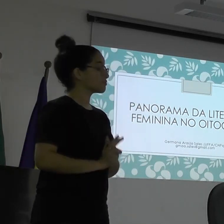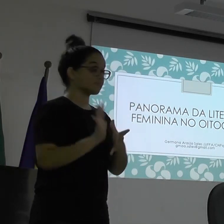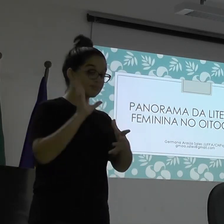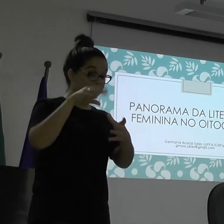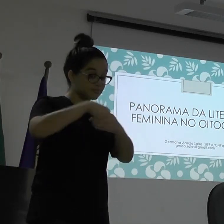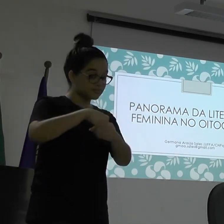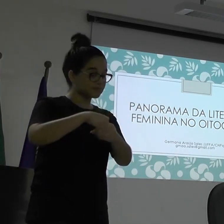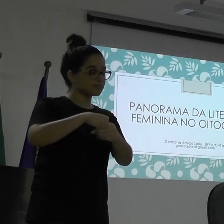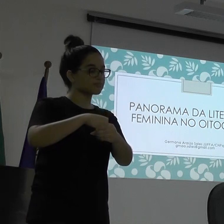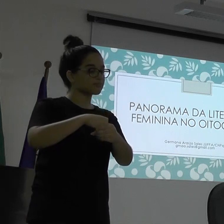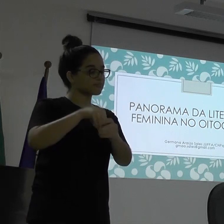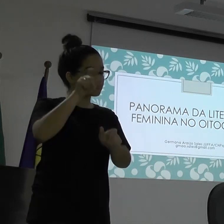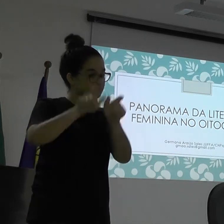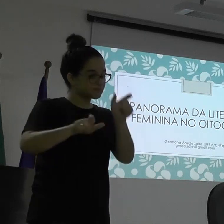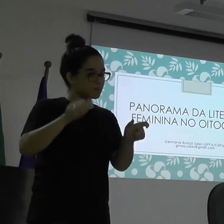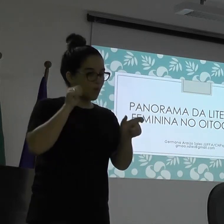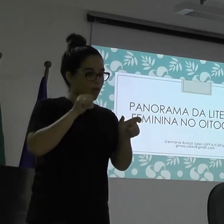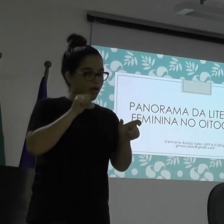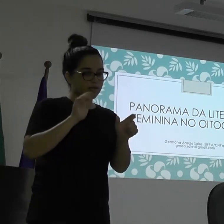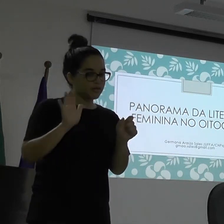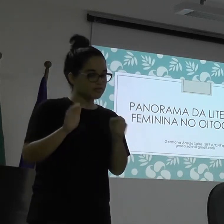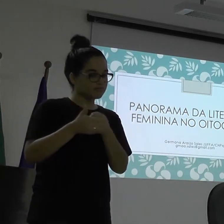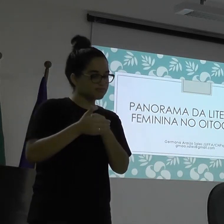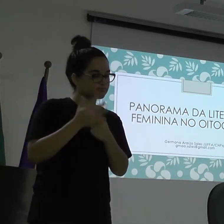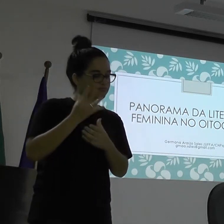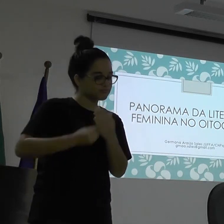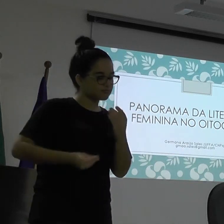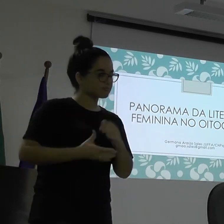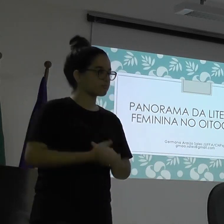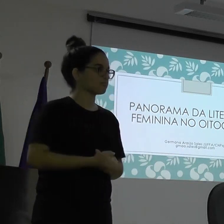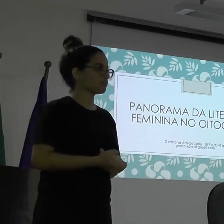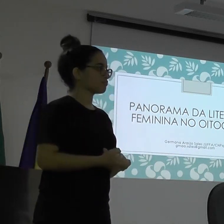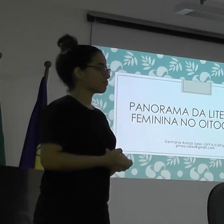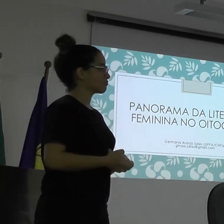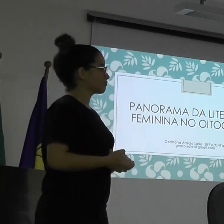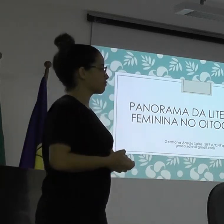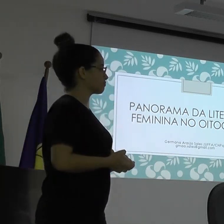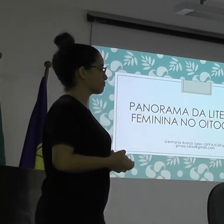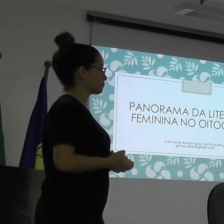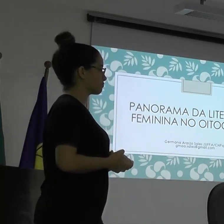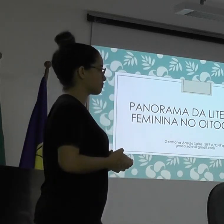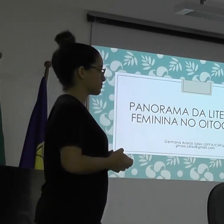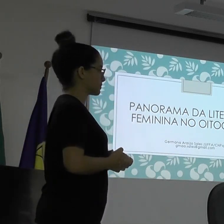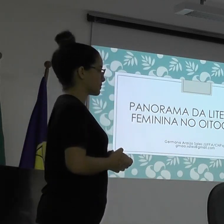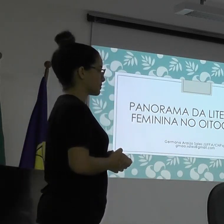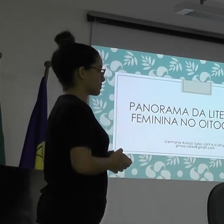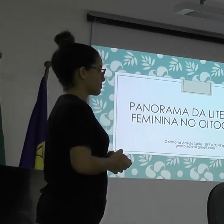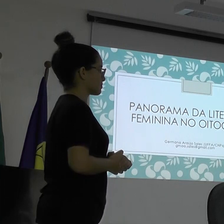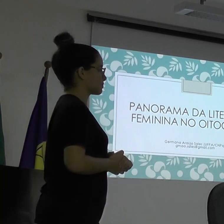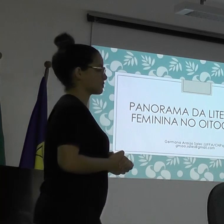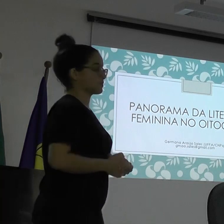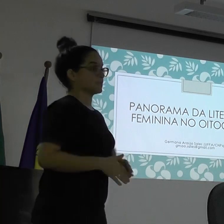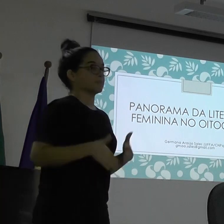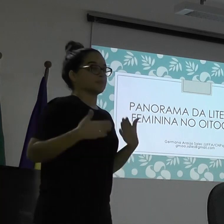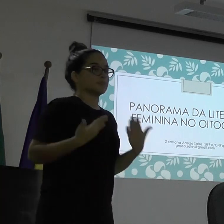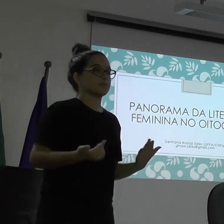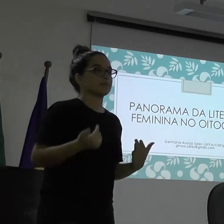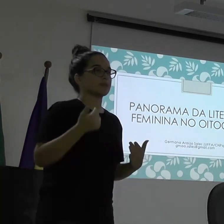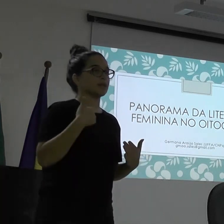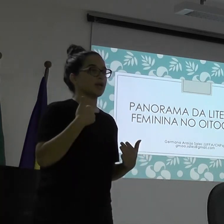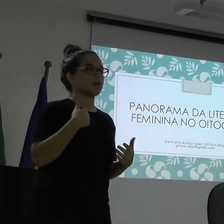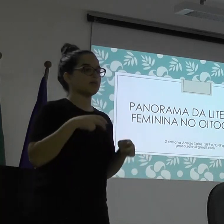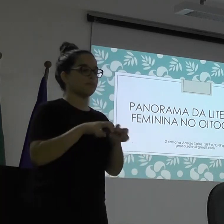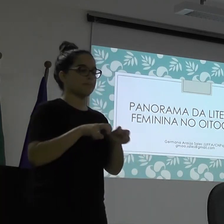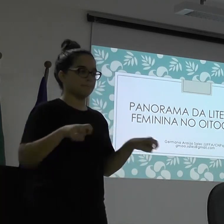incluindo as ausentes? Olha só, eu estive numa banca, assisti